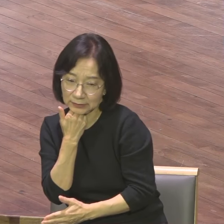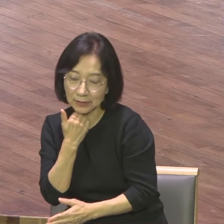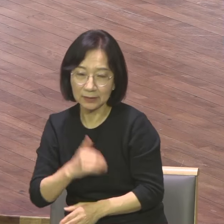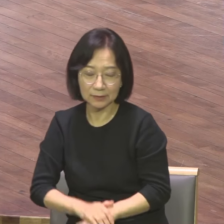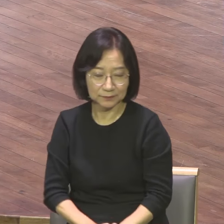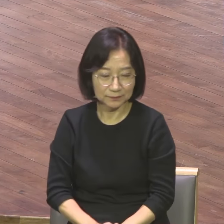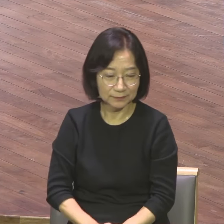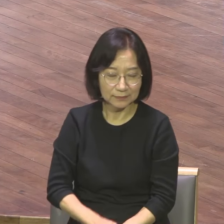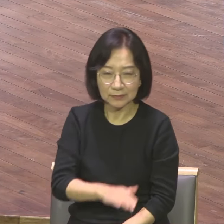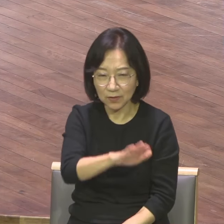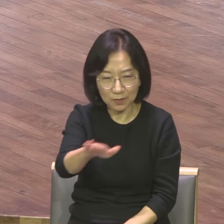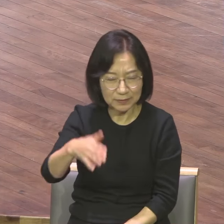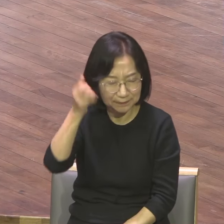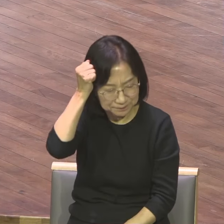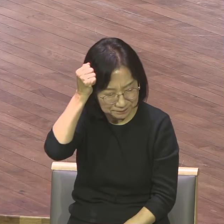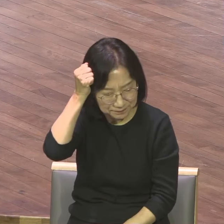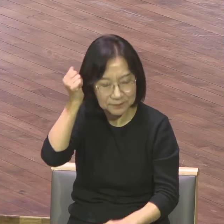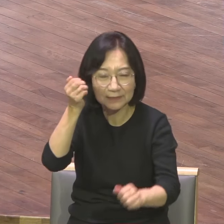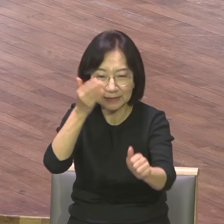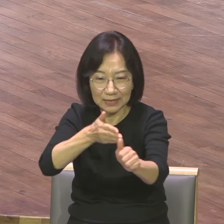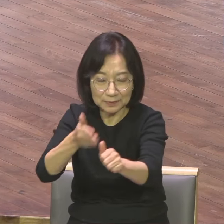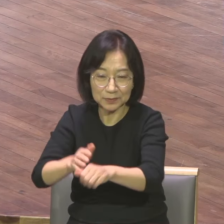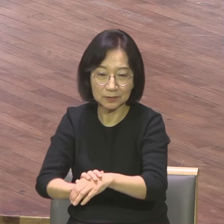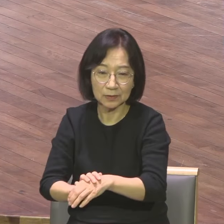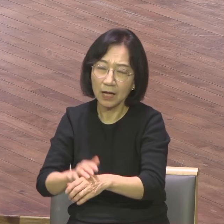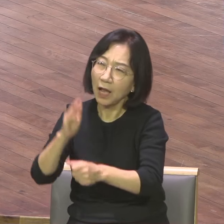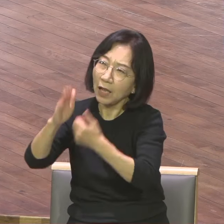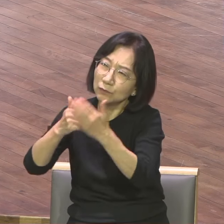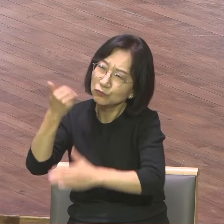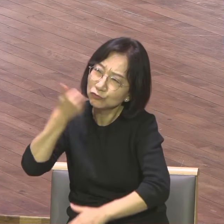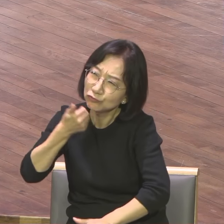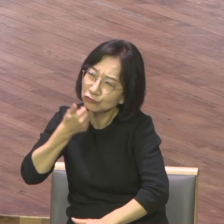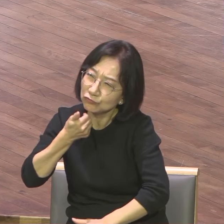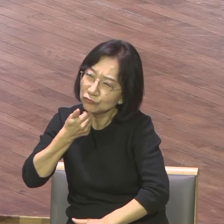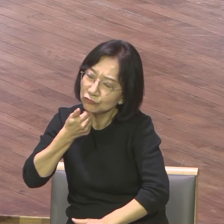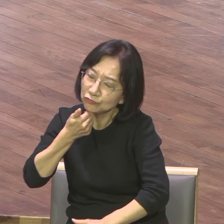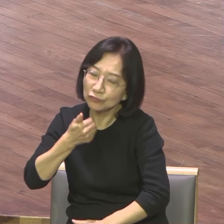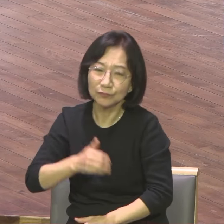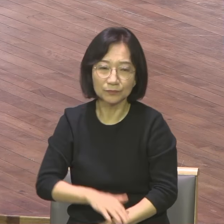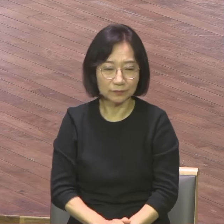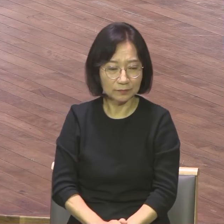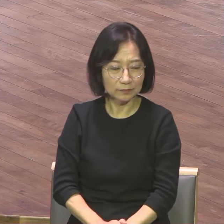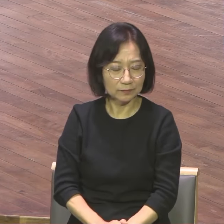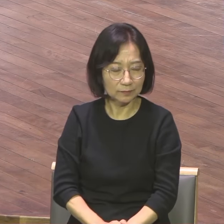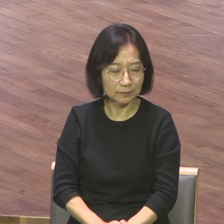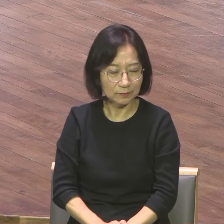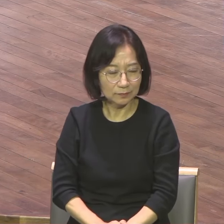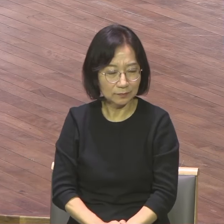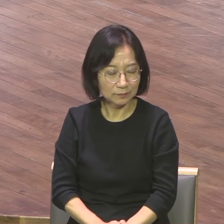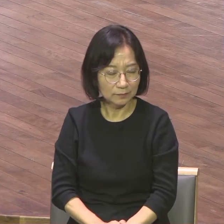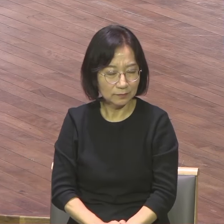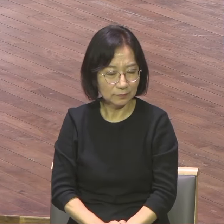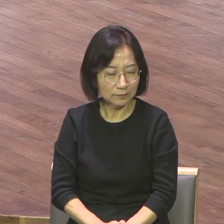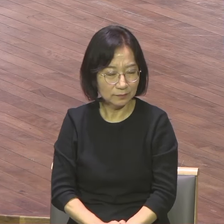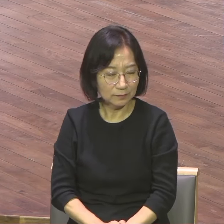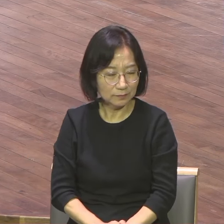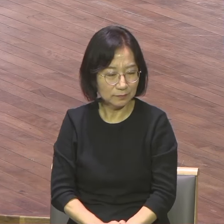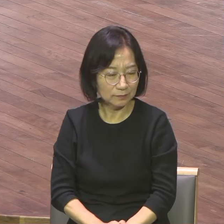우리는요, 여호와 하나님 어떤 분인지를 발견해야 된다. 여호와 하나님 어떤 분이신지.